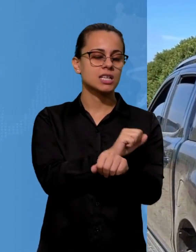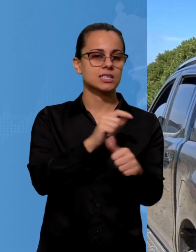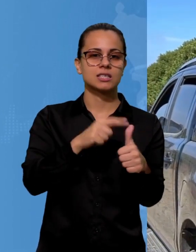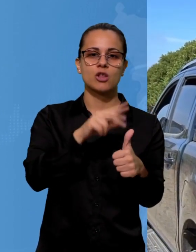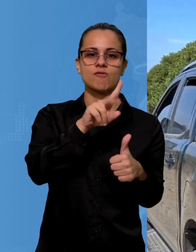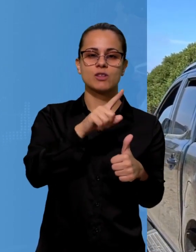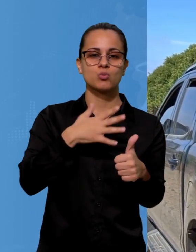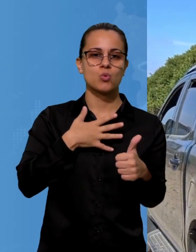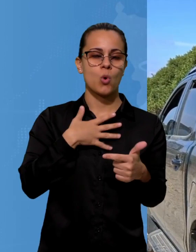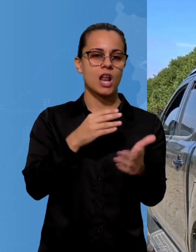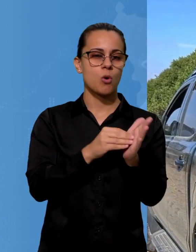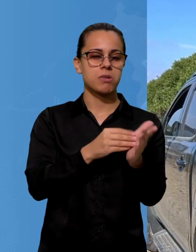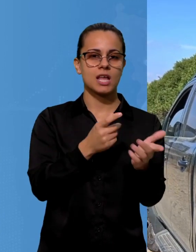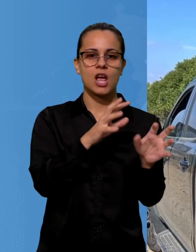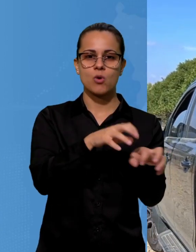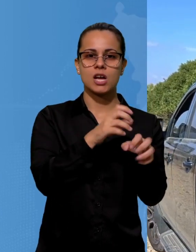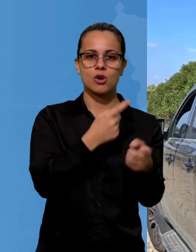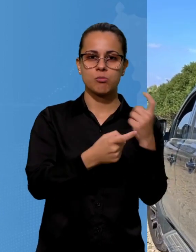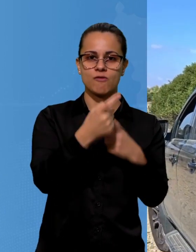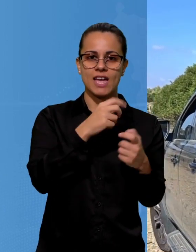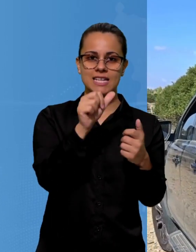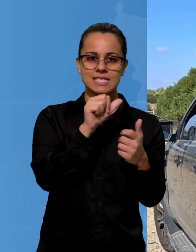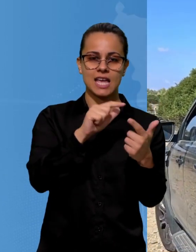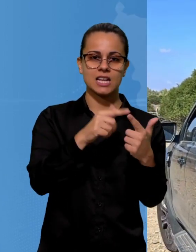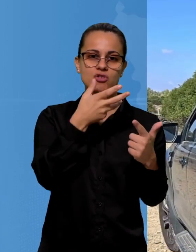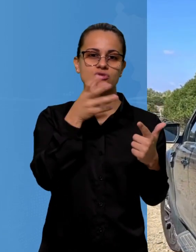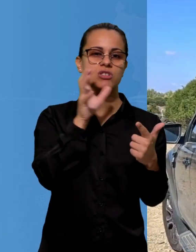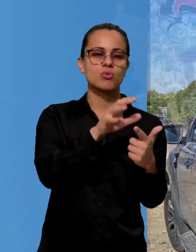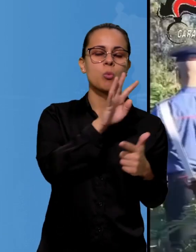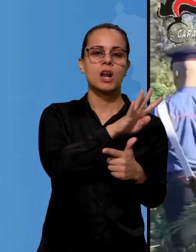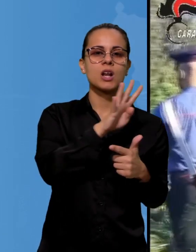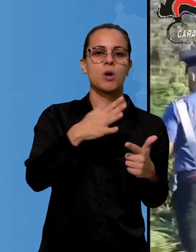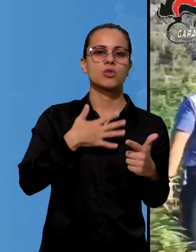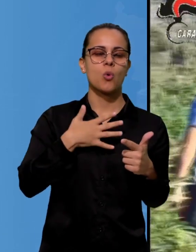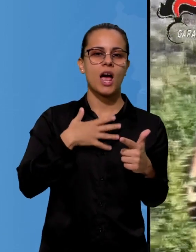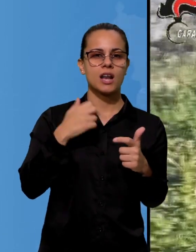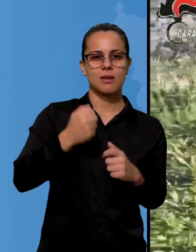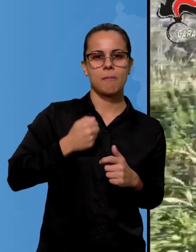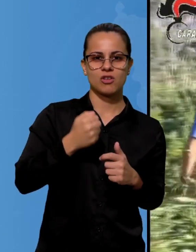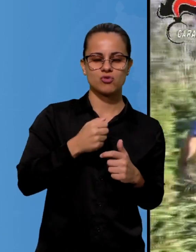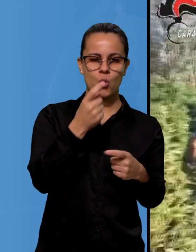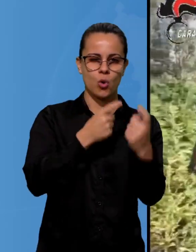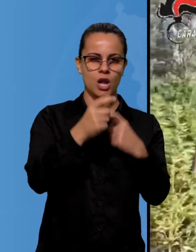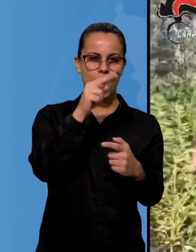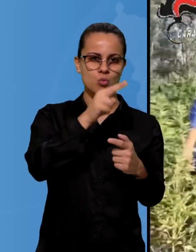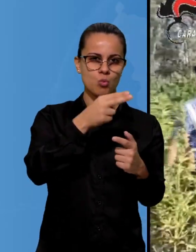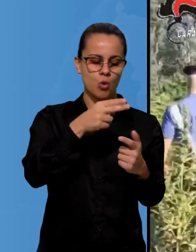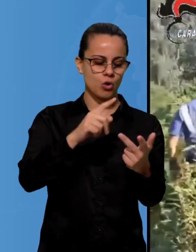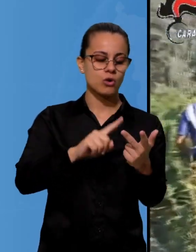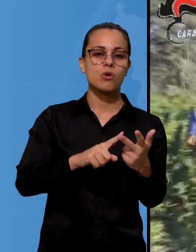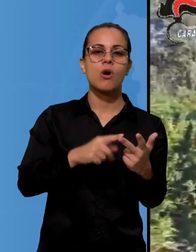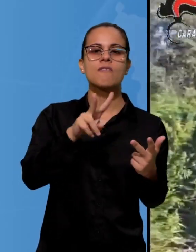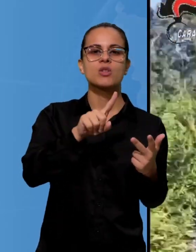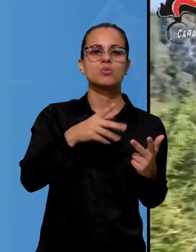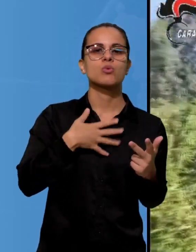un 21enne operaio agricolo di Seinis e denunciati un 44enne allevatore originario di Nuoro e un 21enne di Ales per